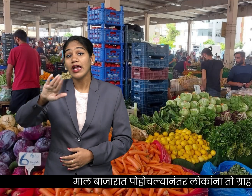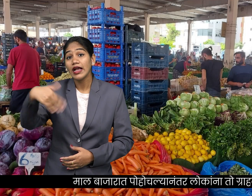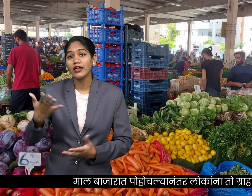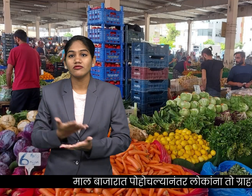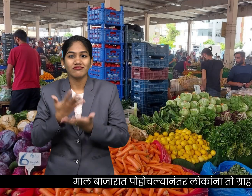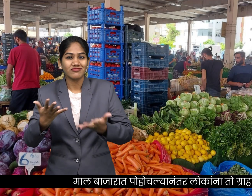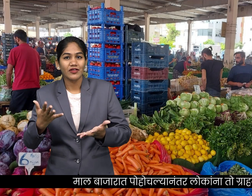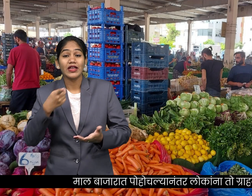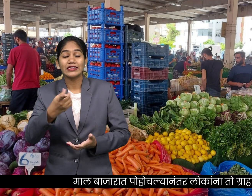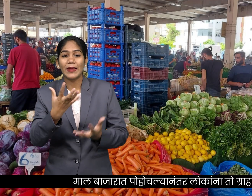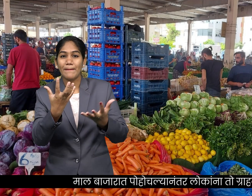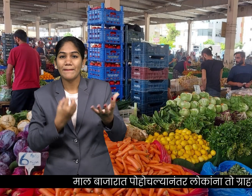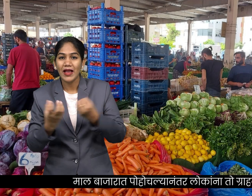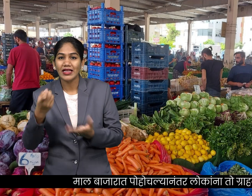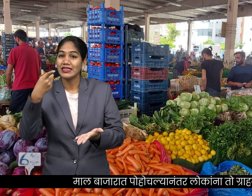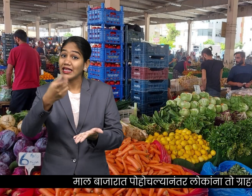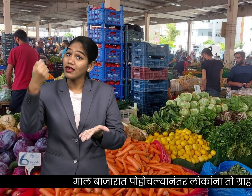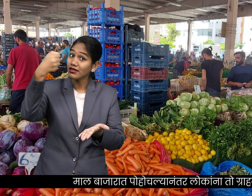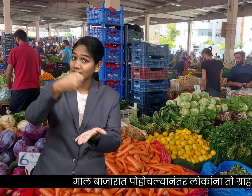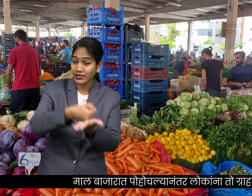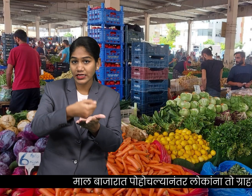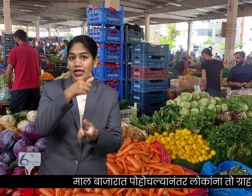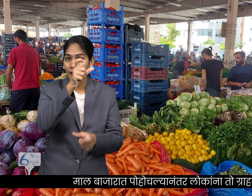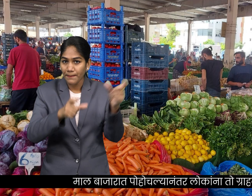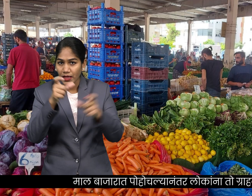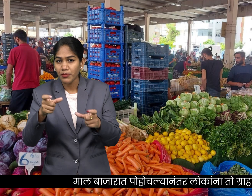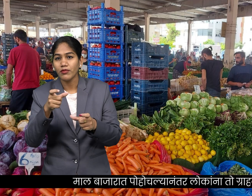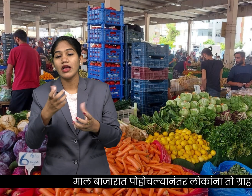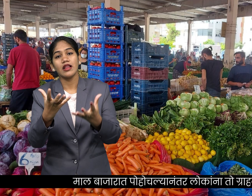माल बाजारात पोचल्यानंतर लोकांना तो ग्राहकांना